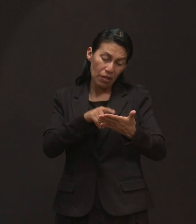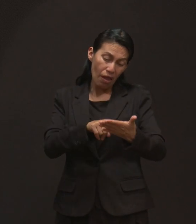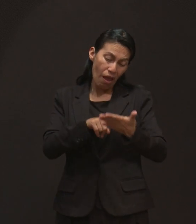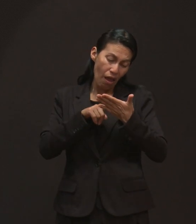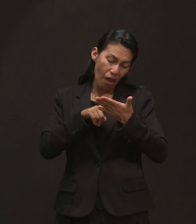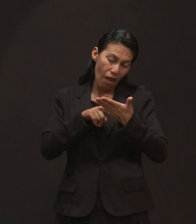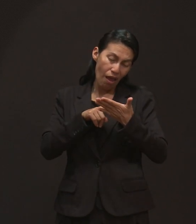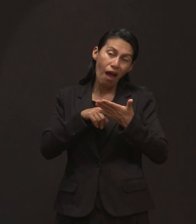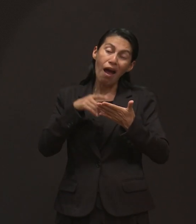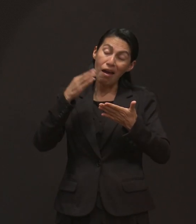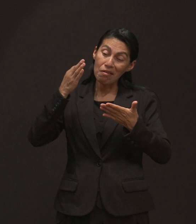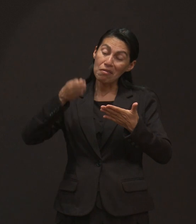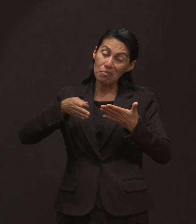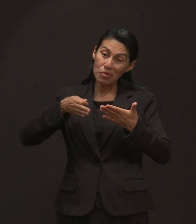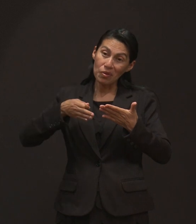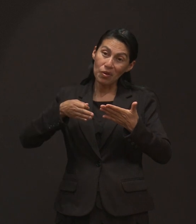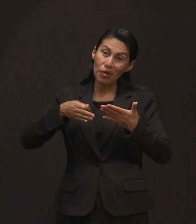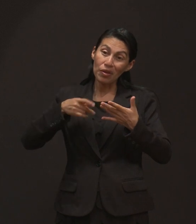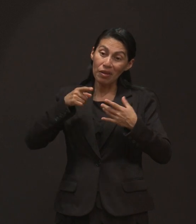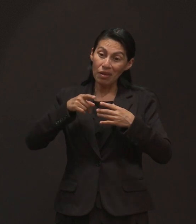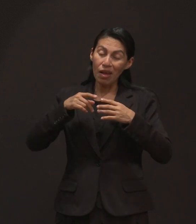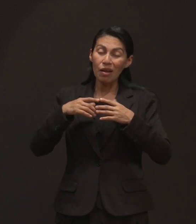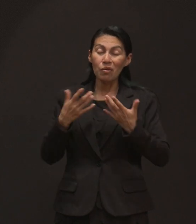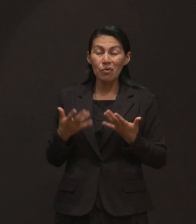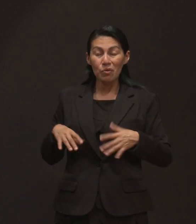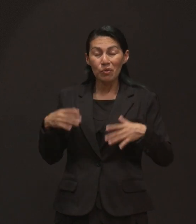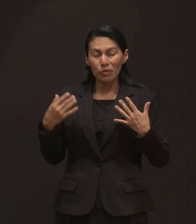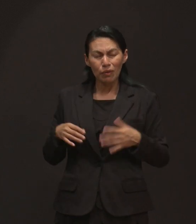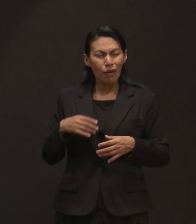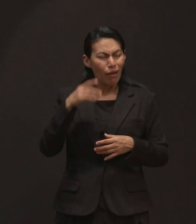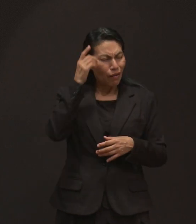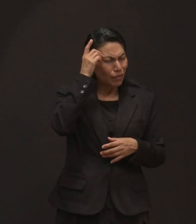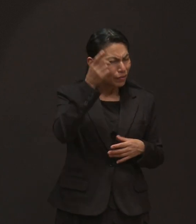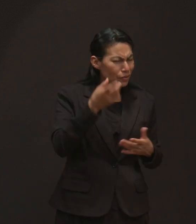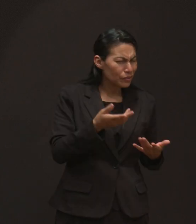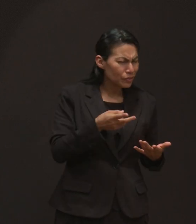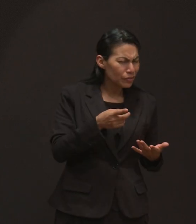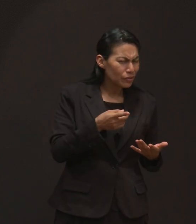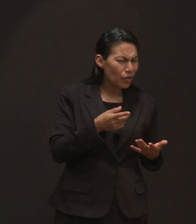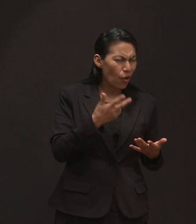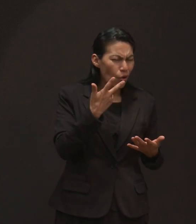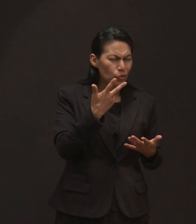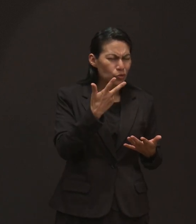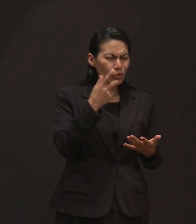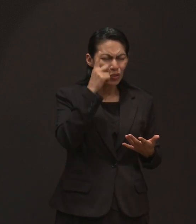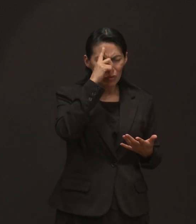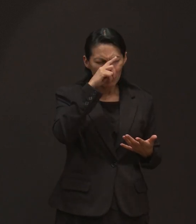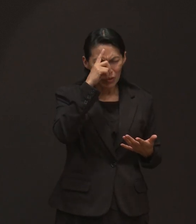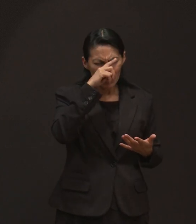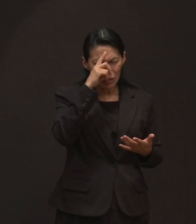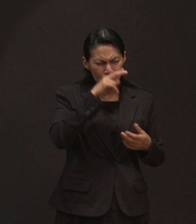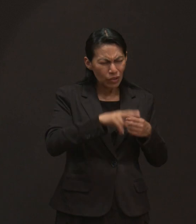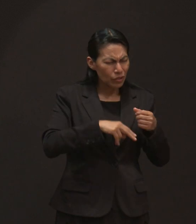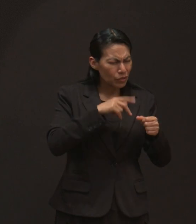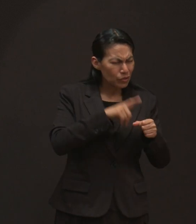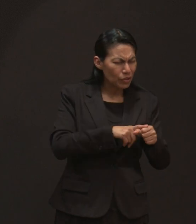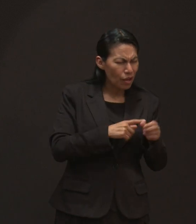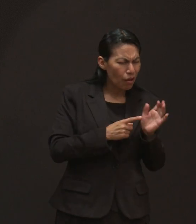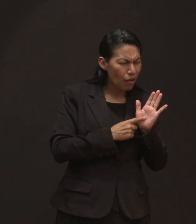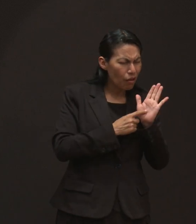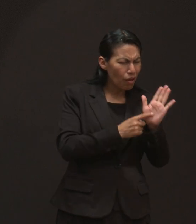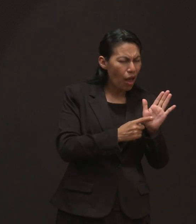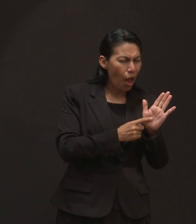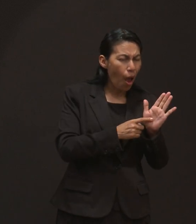Dios actúa a través de medios naturales, porque Él creó al ser humano lo colocó en un